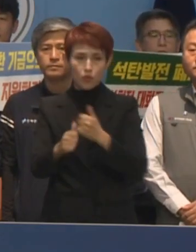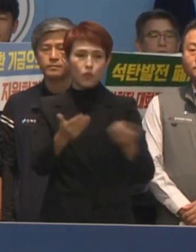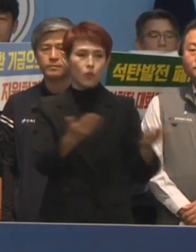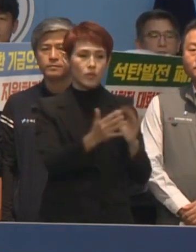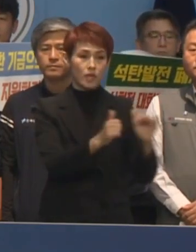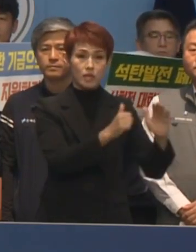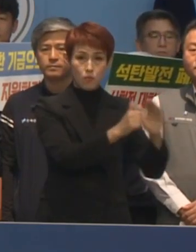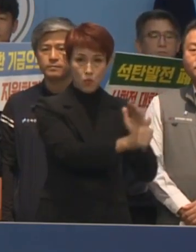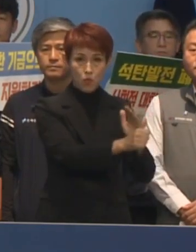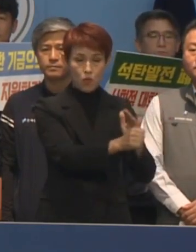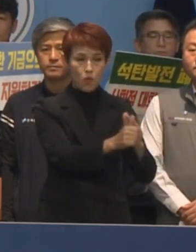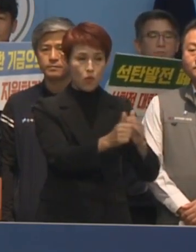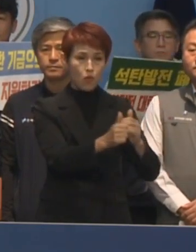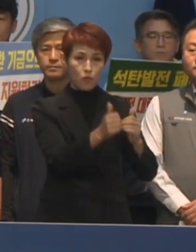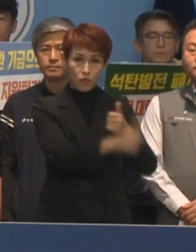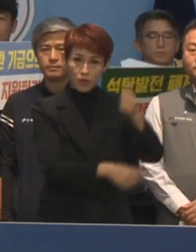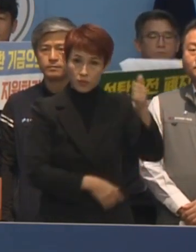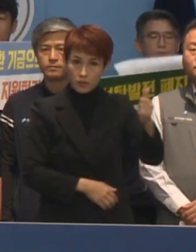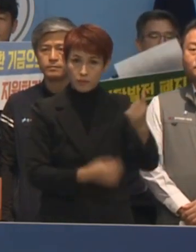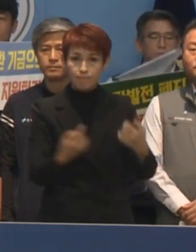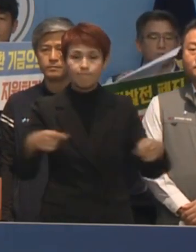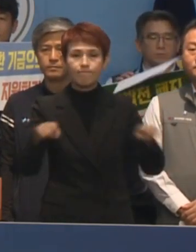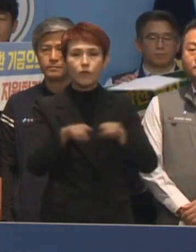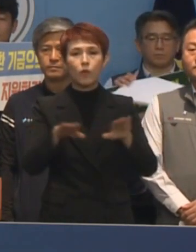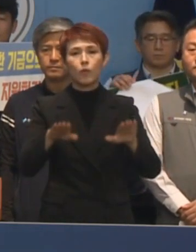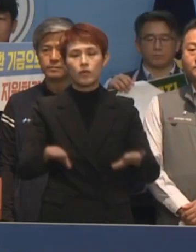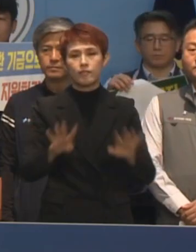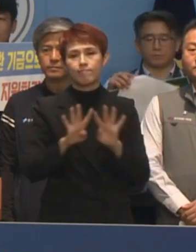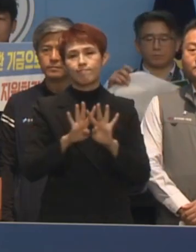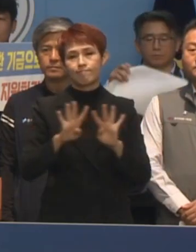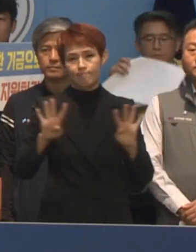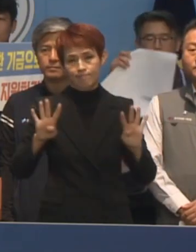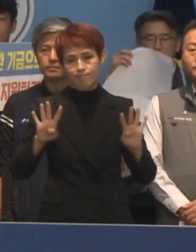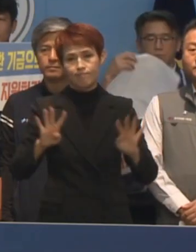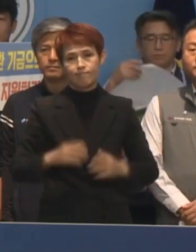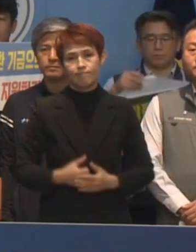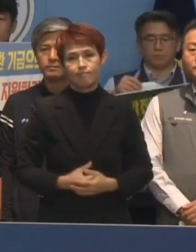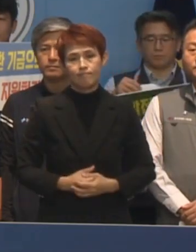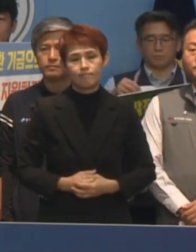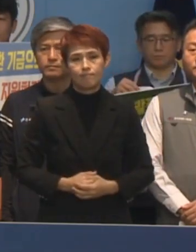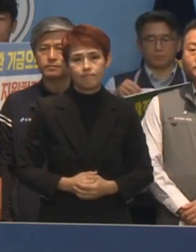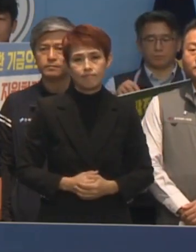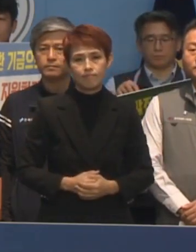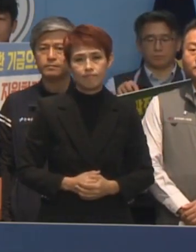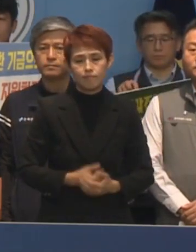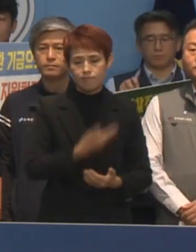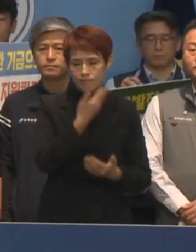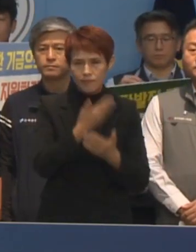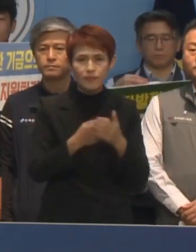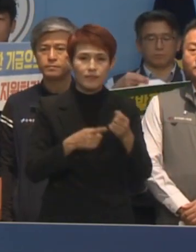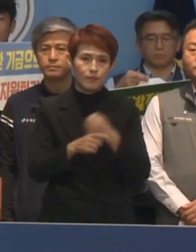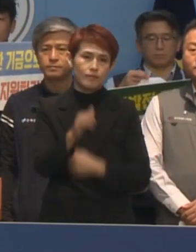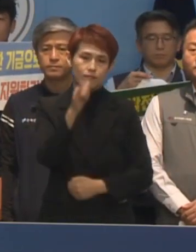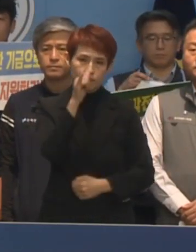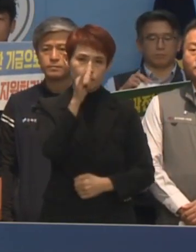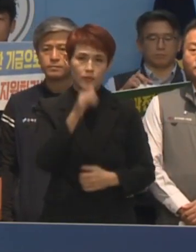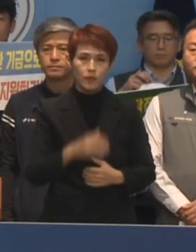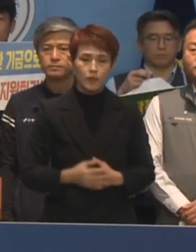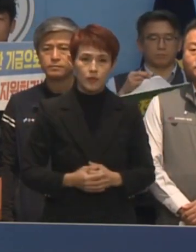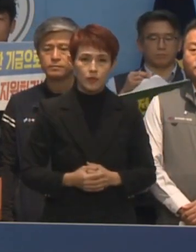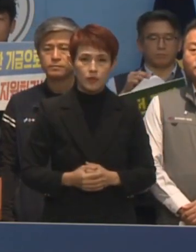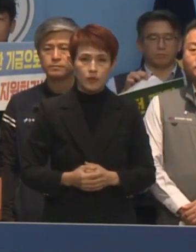대표하는 위원장님들과 함께 오늘 이 기자회견은 의미가 크다고 하겠습니다.